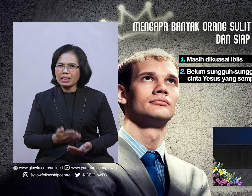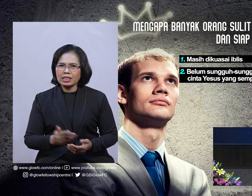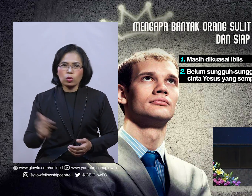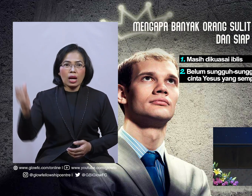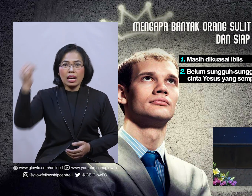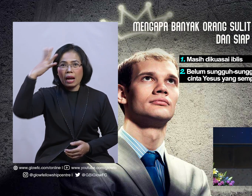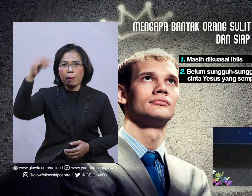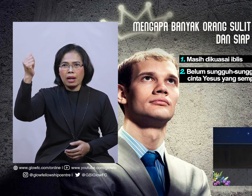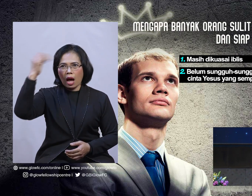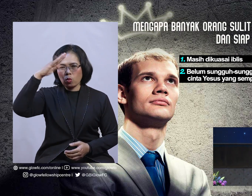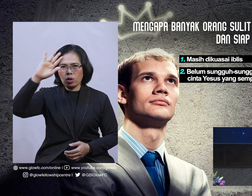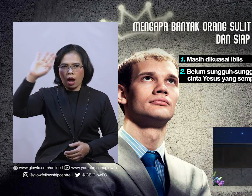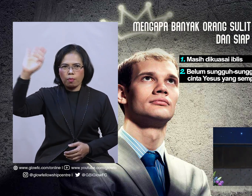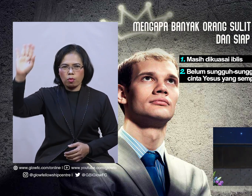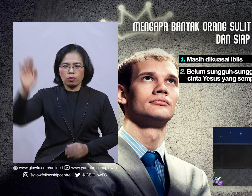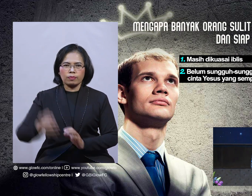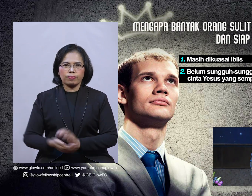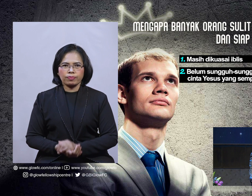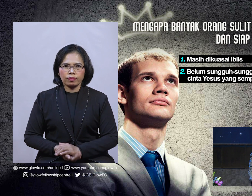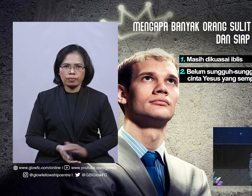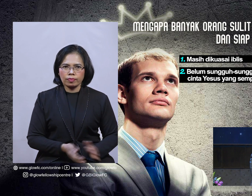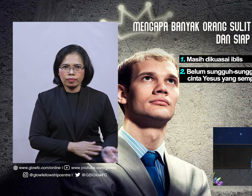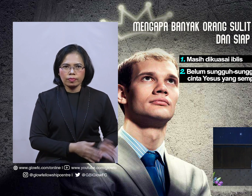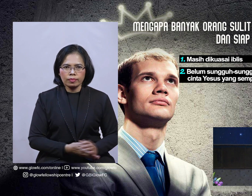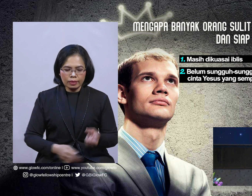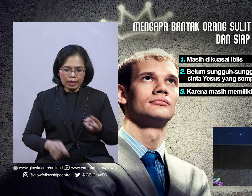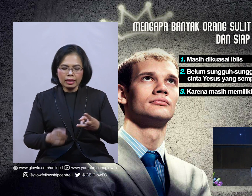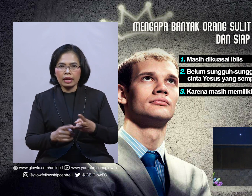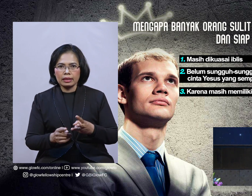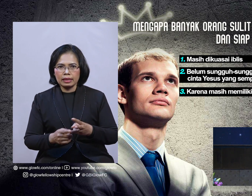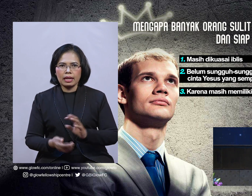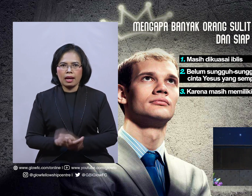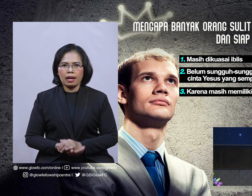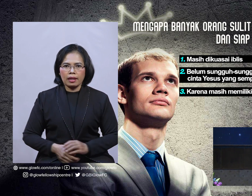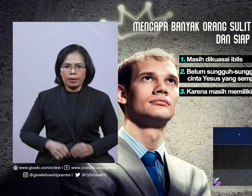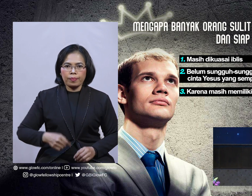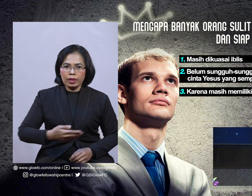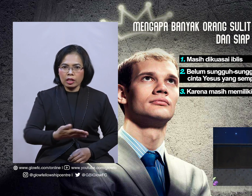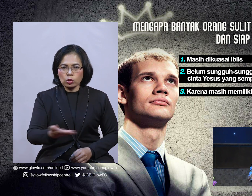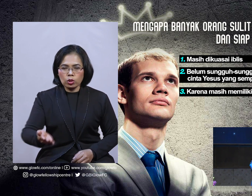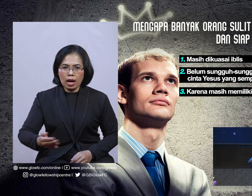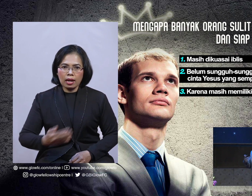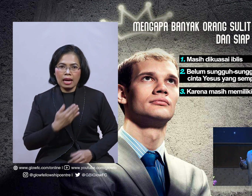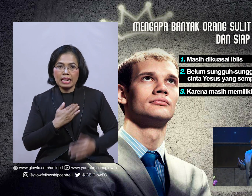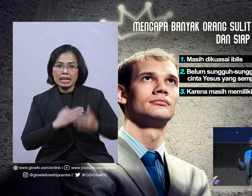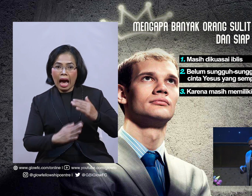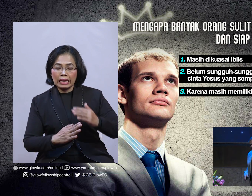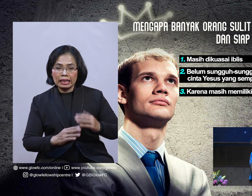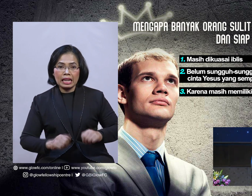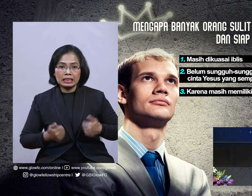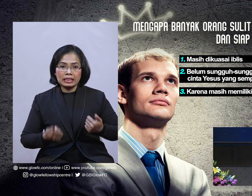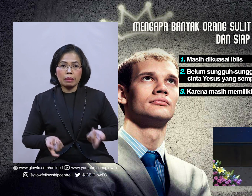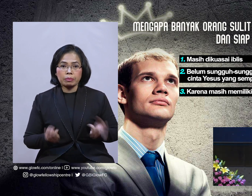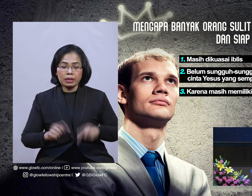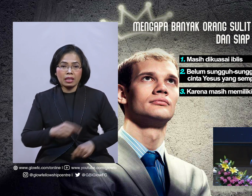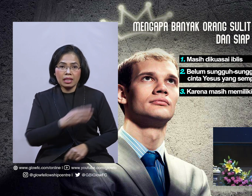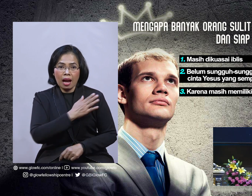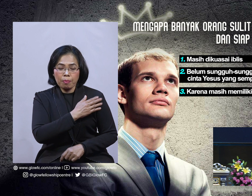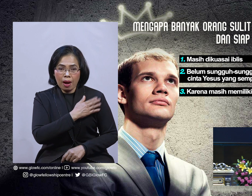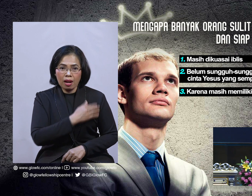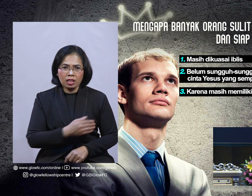Mengapa banyak orang sulit rendah hati dan siap jadi dan tidak siap jadi hamba karena masih memiliki ego yang tinggi